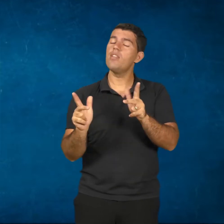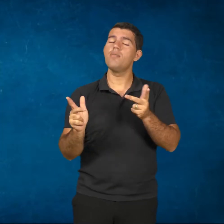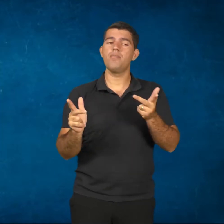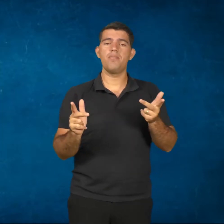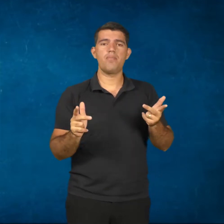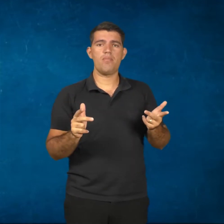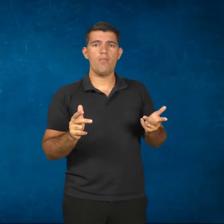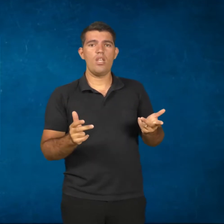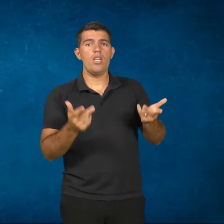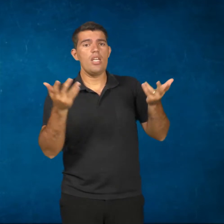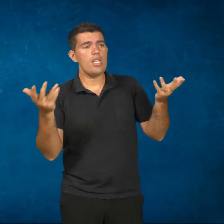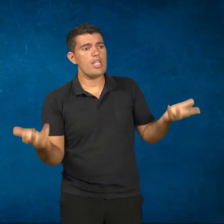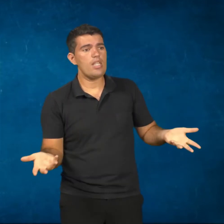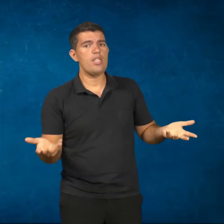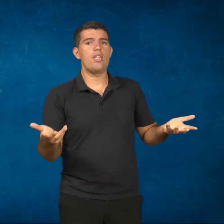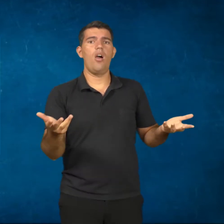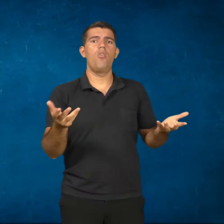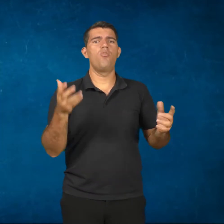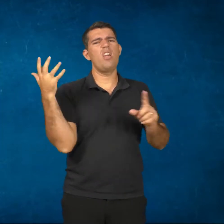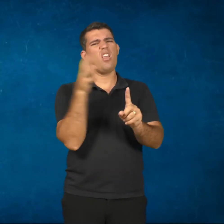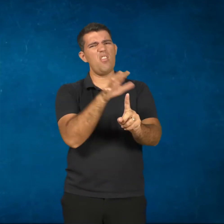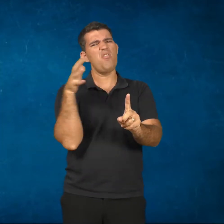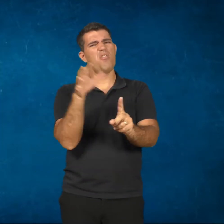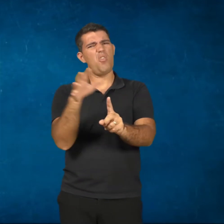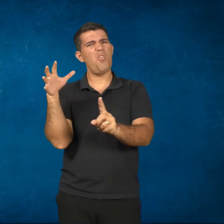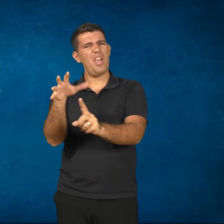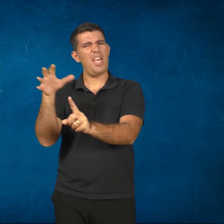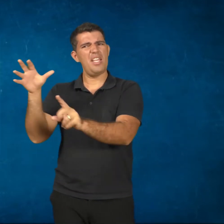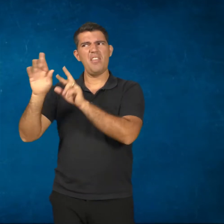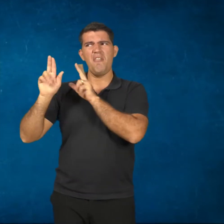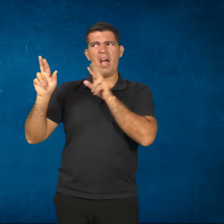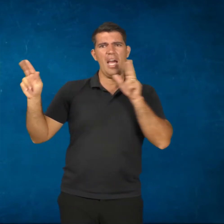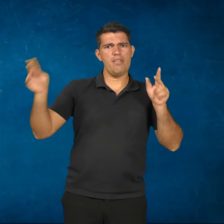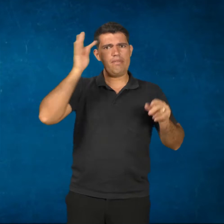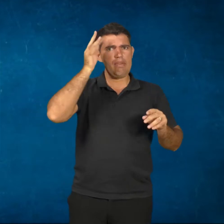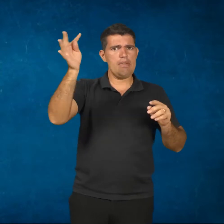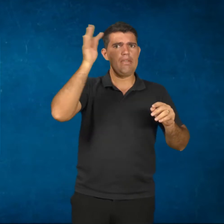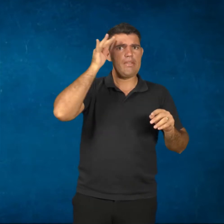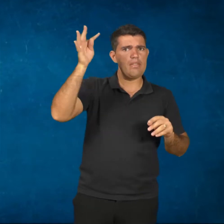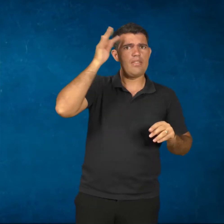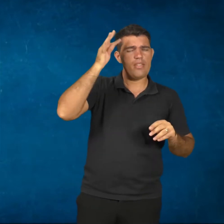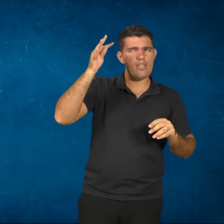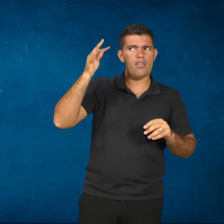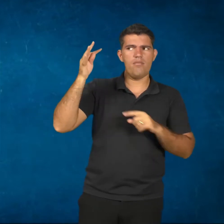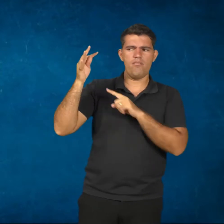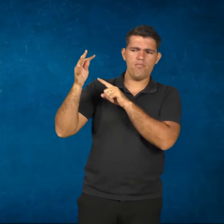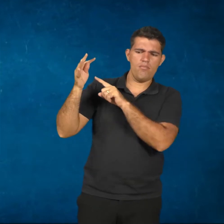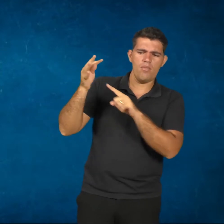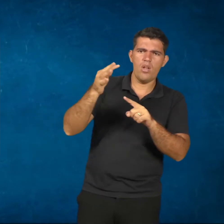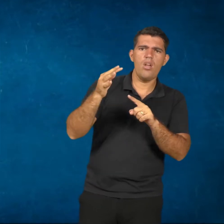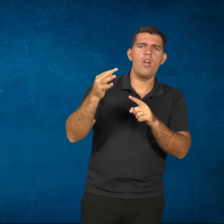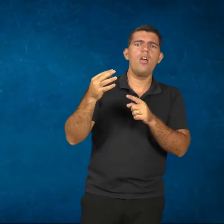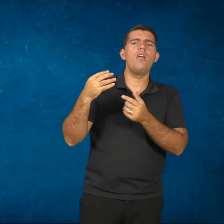Em toda essa influência de teorias, elas partem de muitas